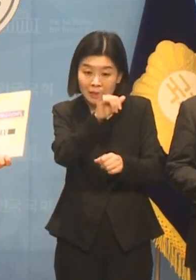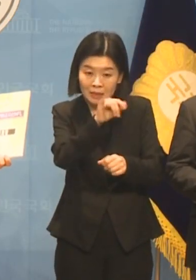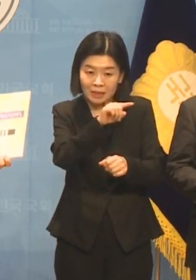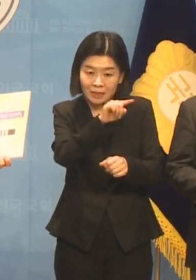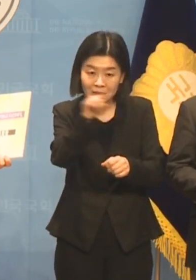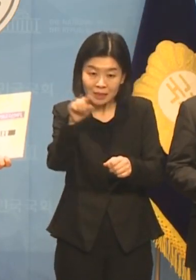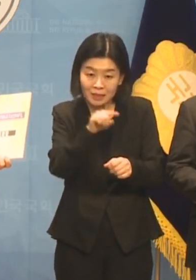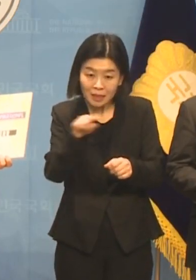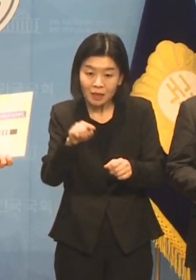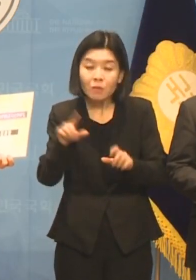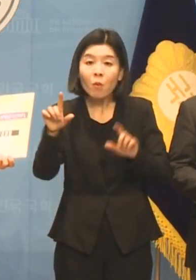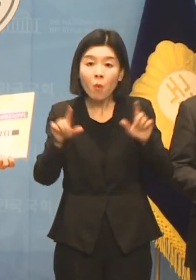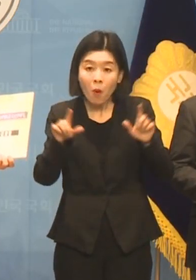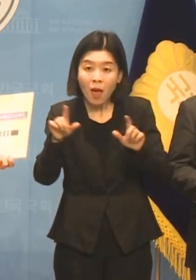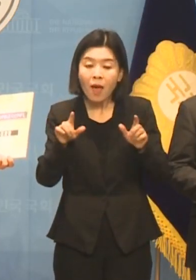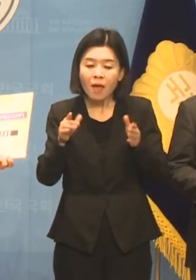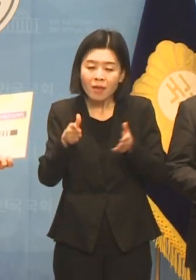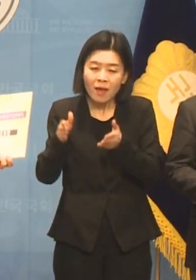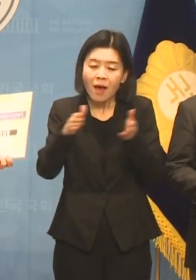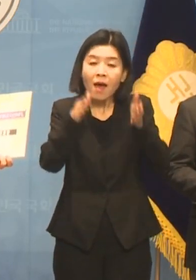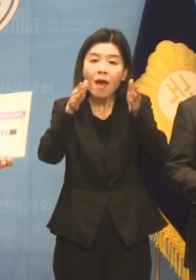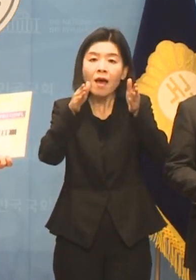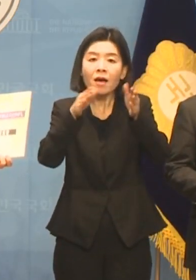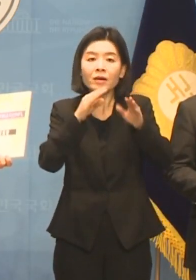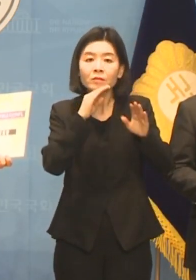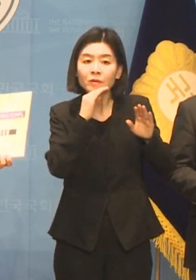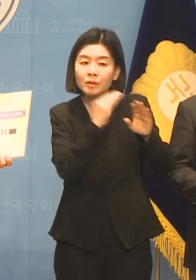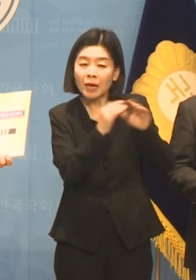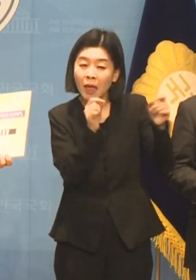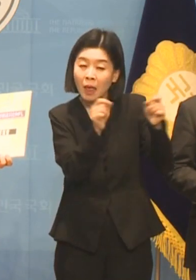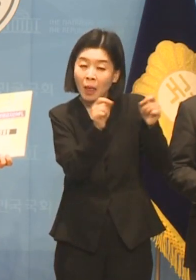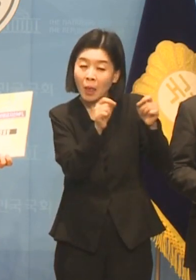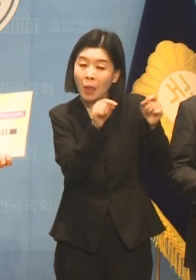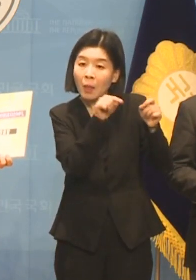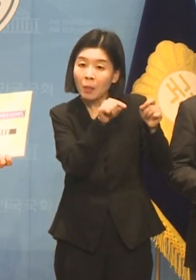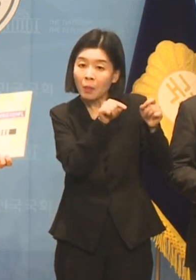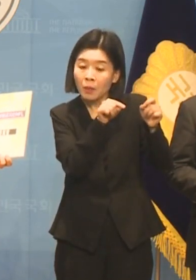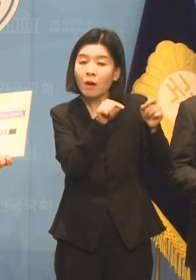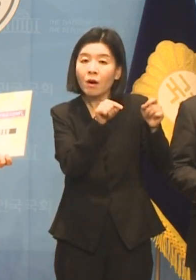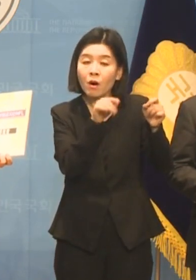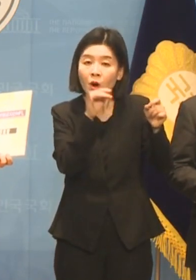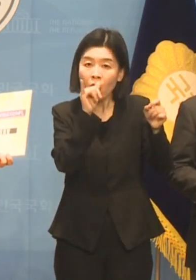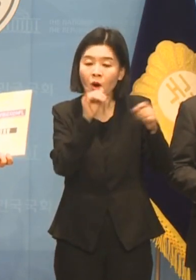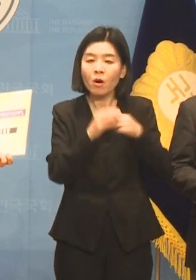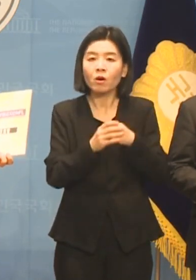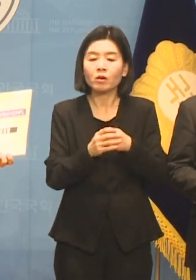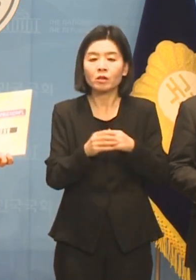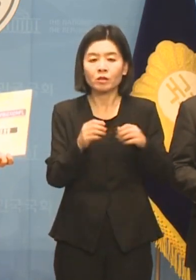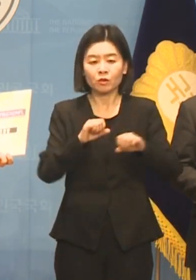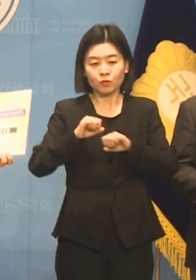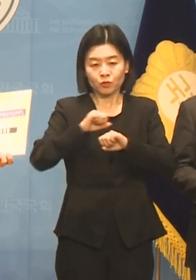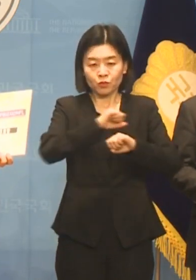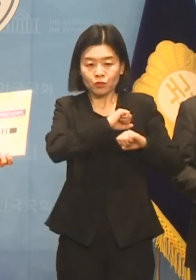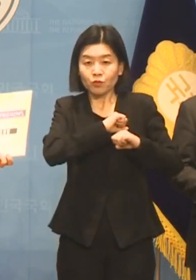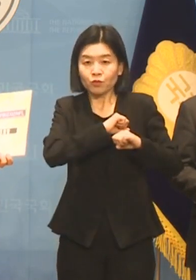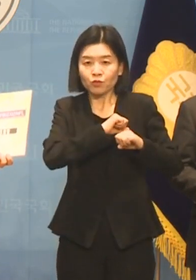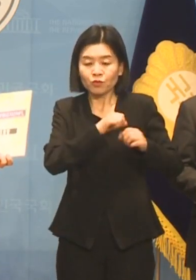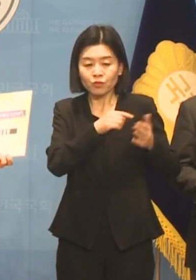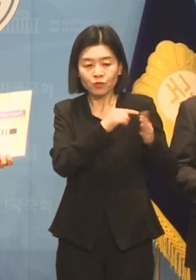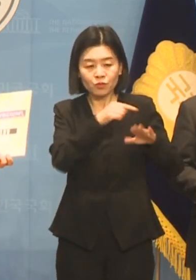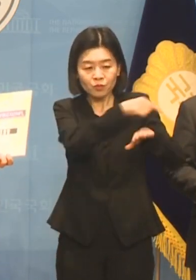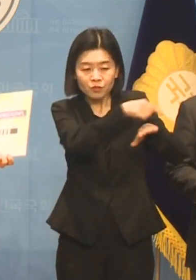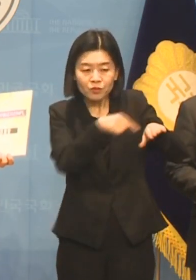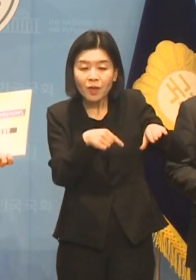경로인 회랑의 최북단 꼭지점과 최북단 꼭지점을 가로질러 군사 분계선에